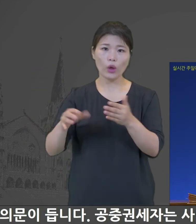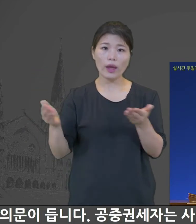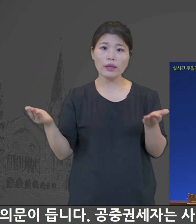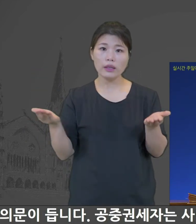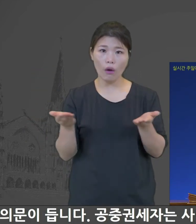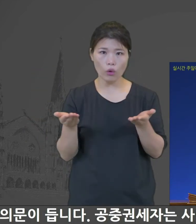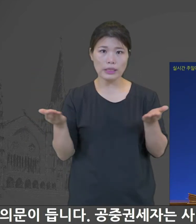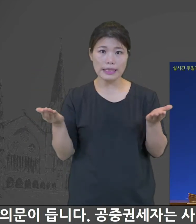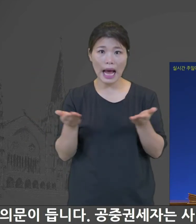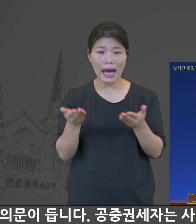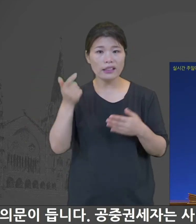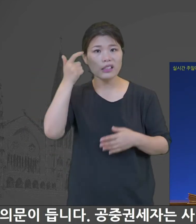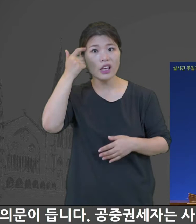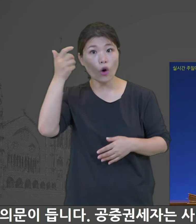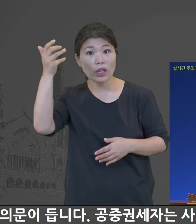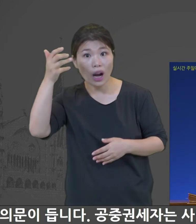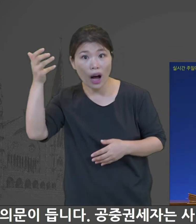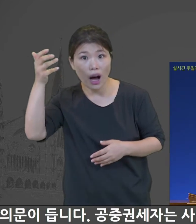역사하는 영이라.